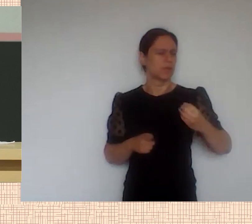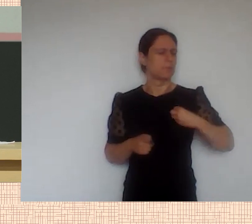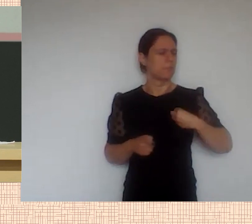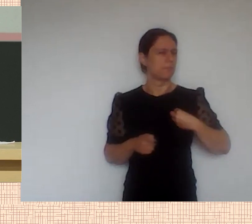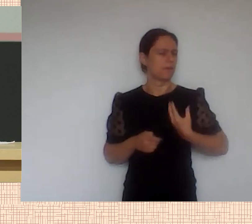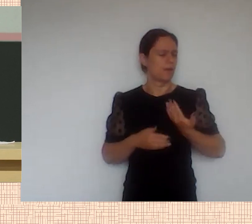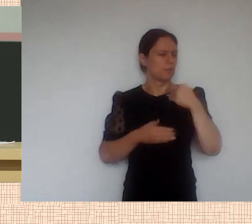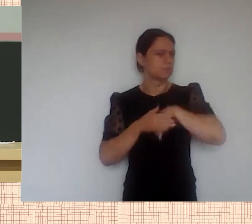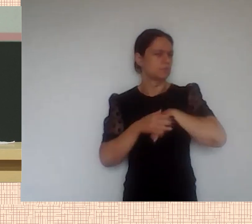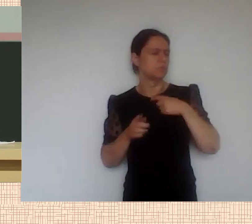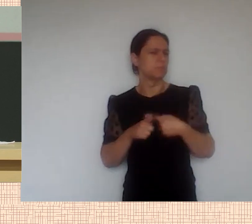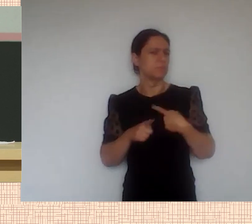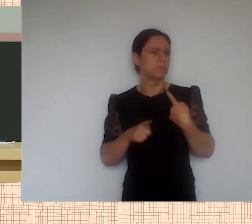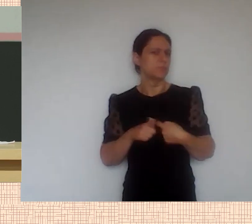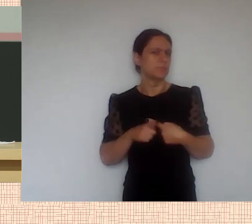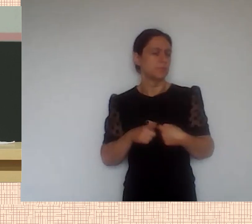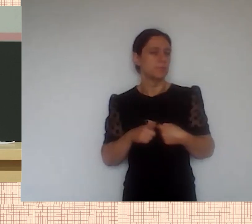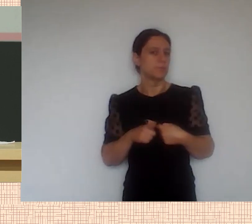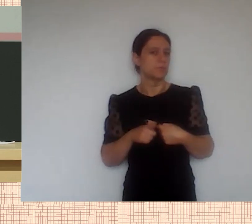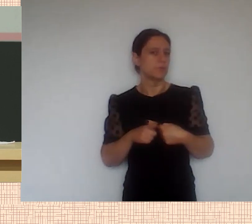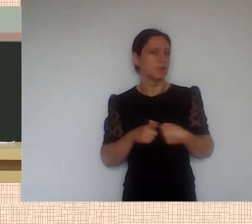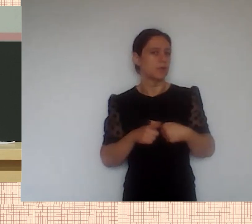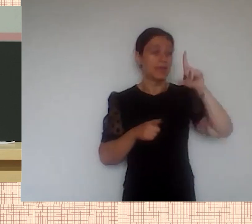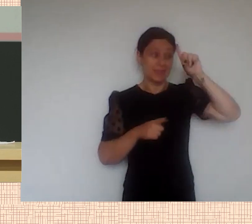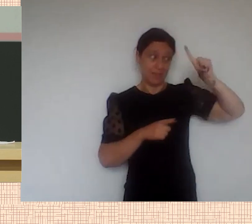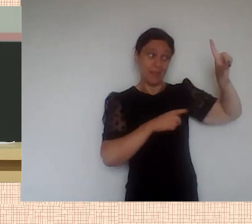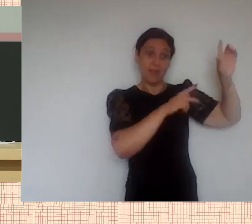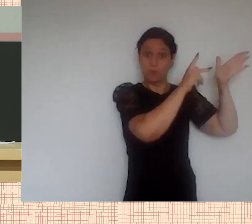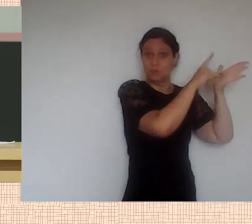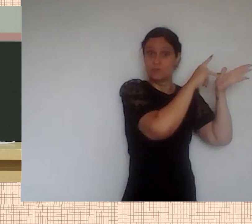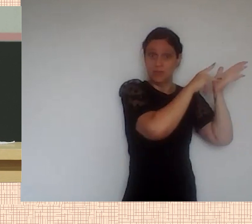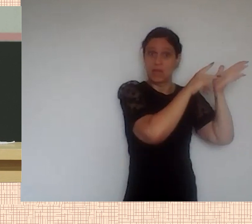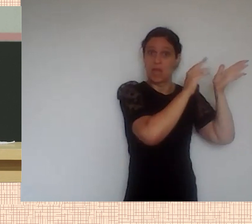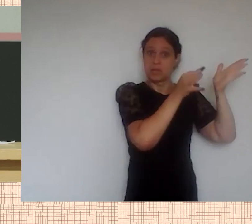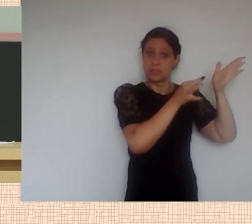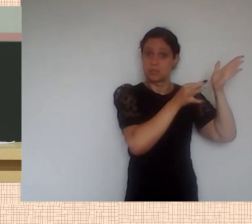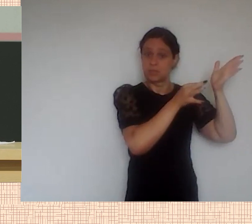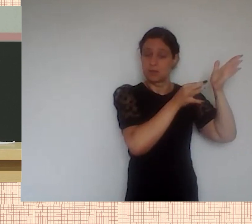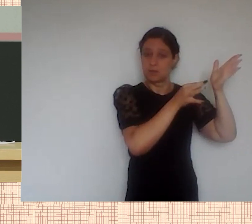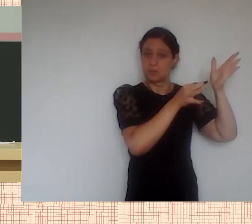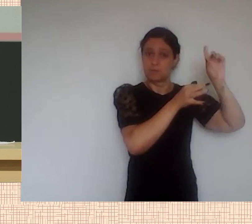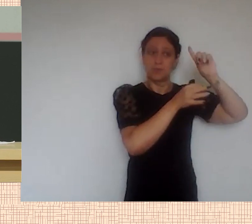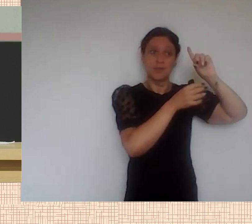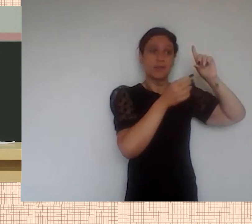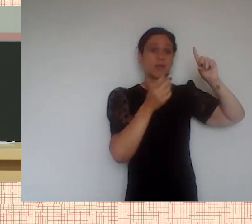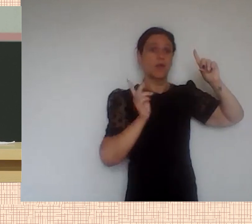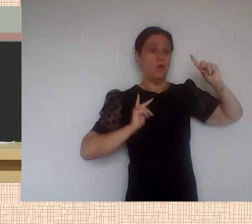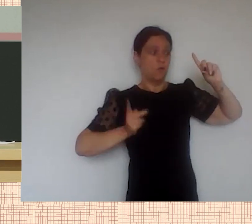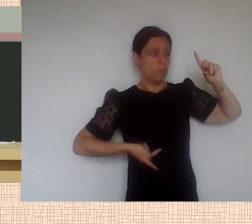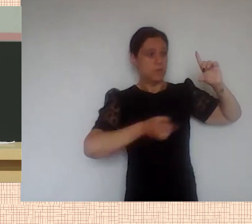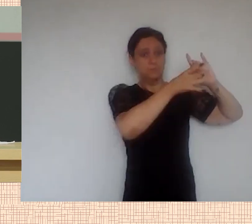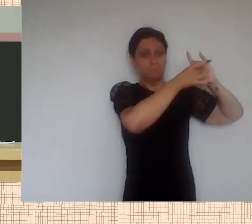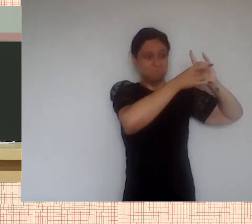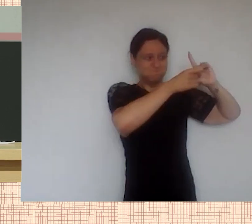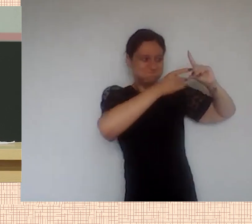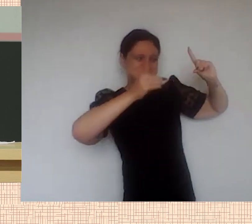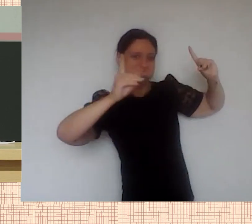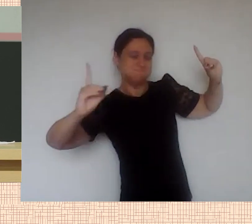com a própria verdade desse universo, com a própria realidade desse universo, criou-se um vácuo